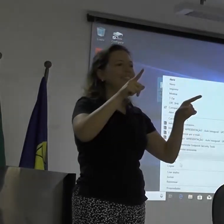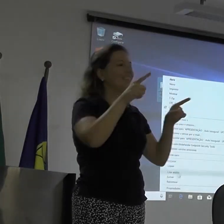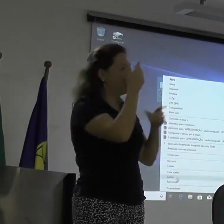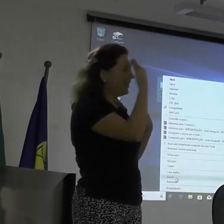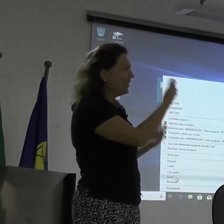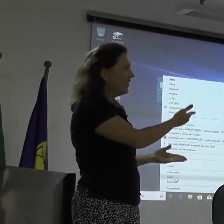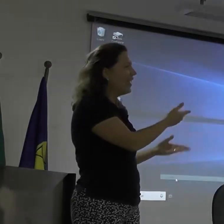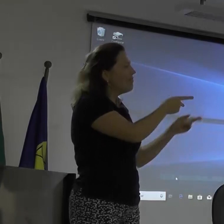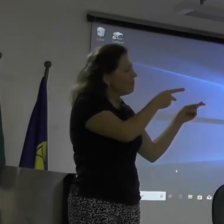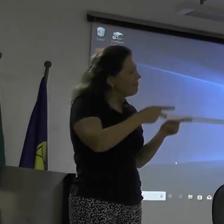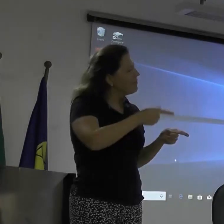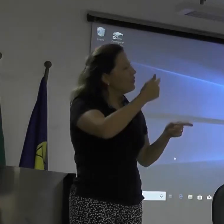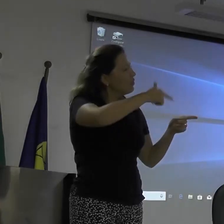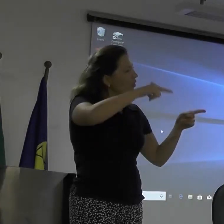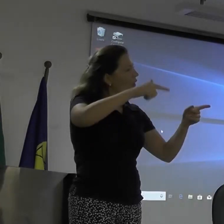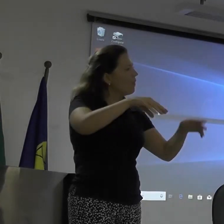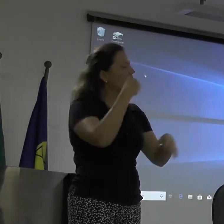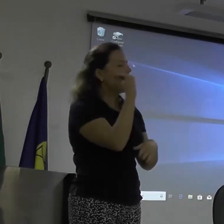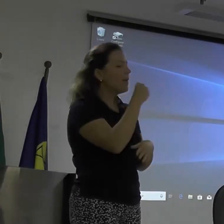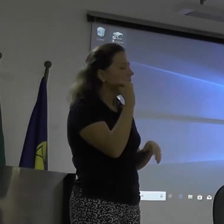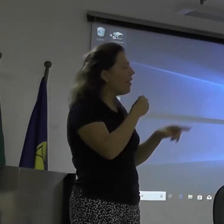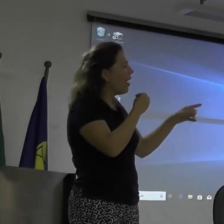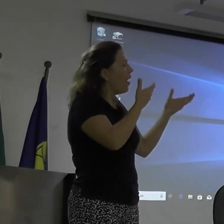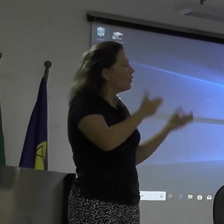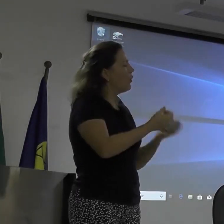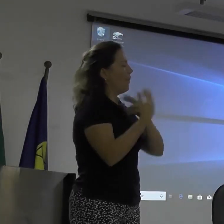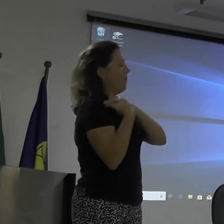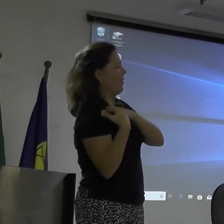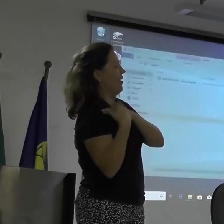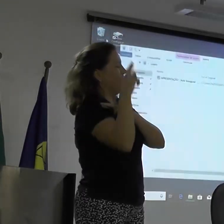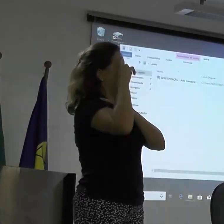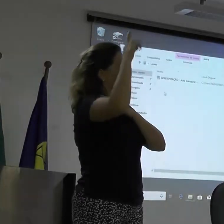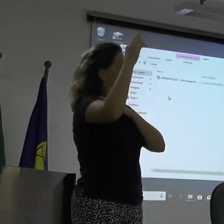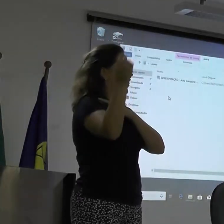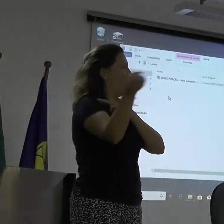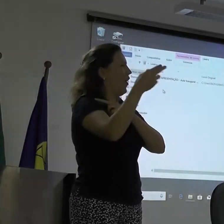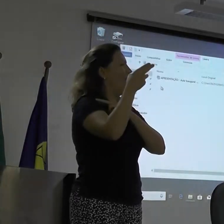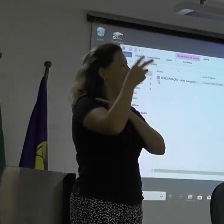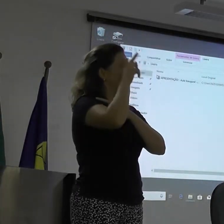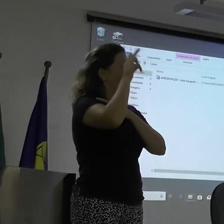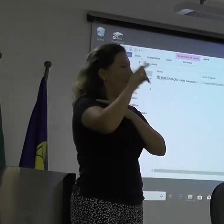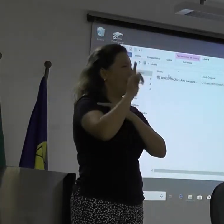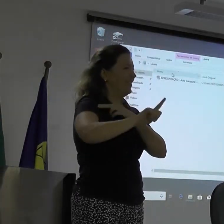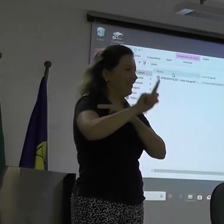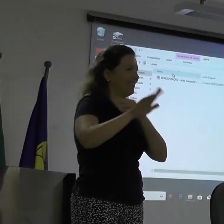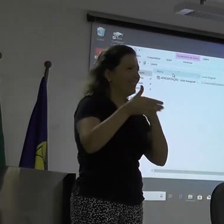vezes, até te convencer a encabeçar a nova história da literatura.